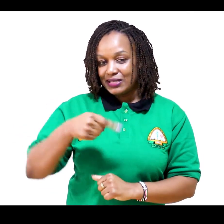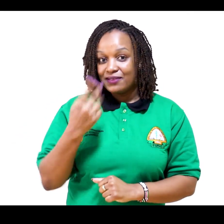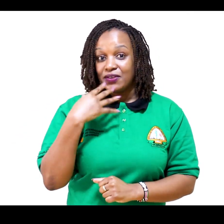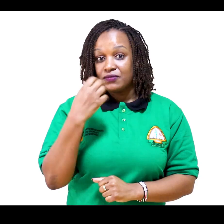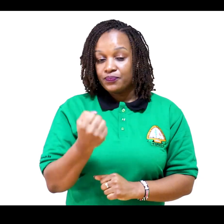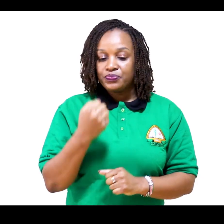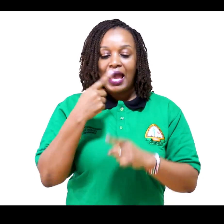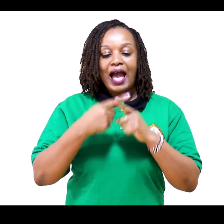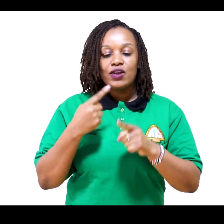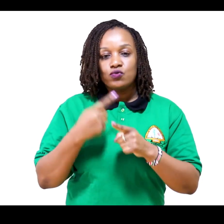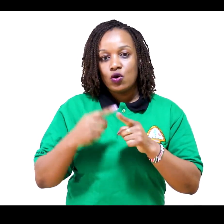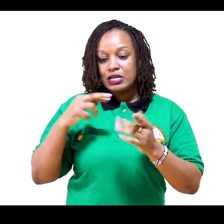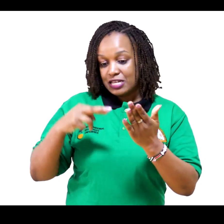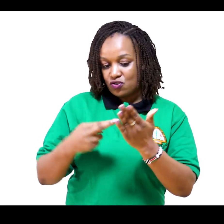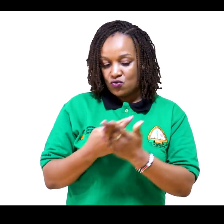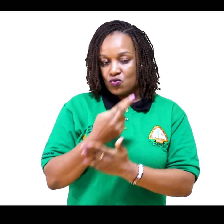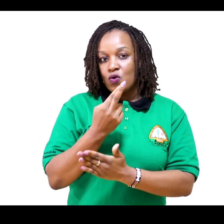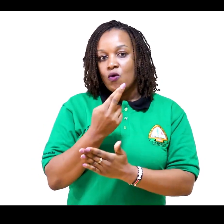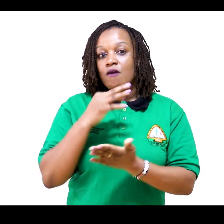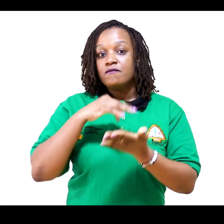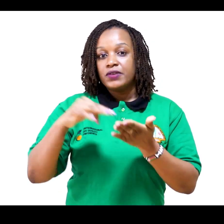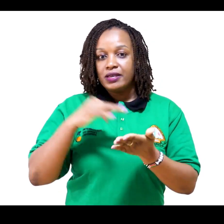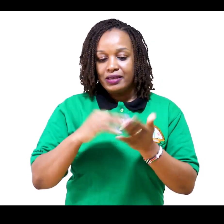Ada ya mwaka ya upiaji ya shilingi